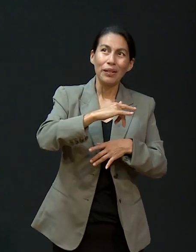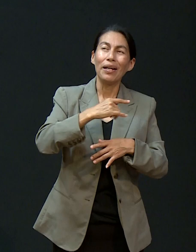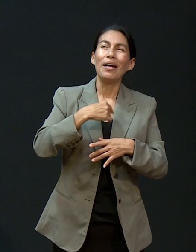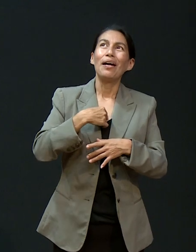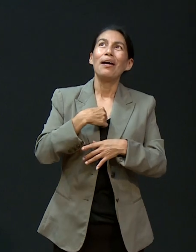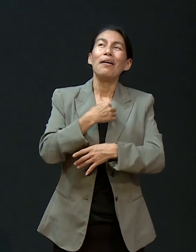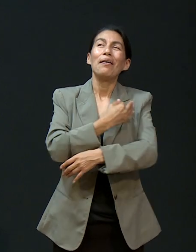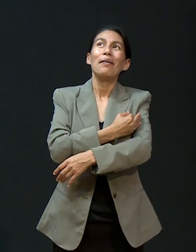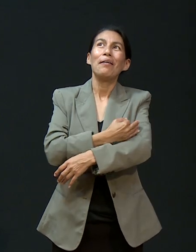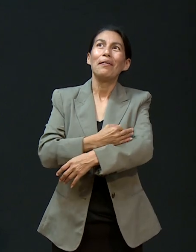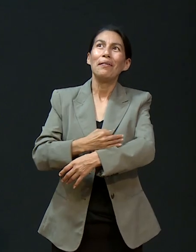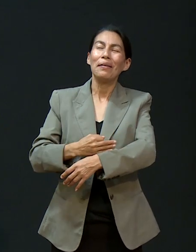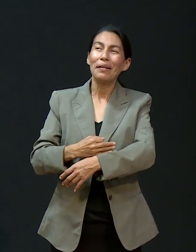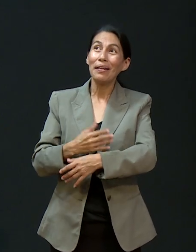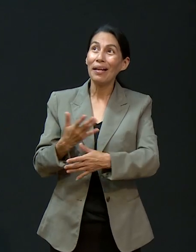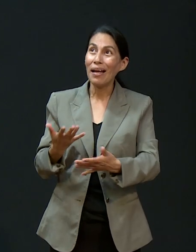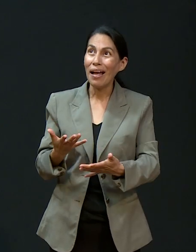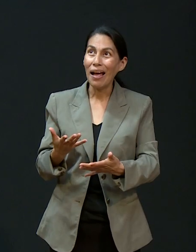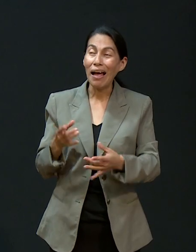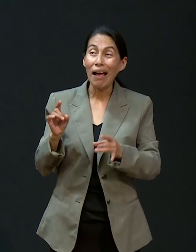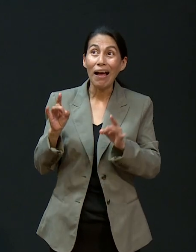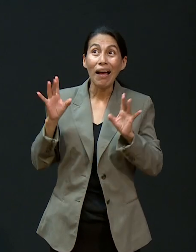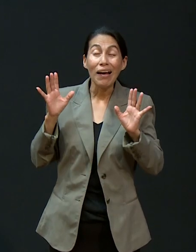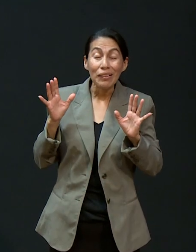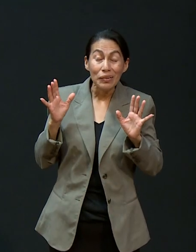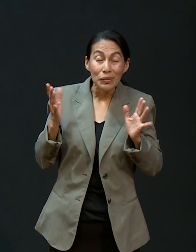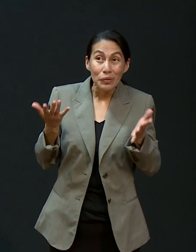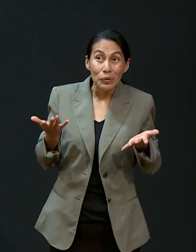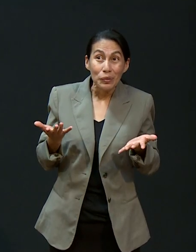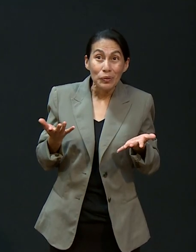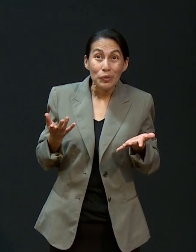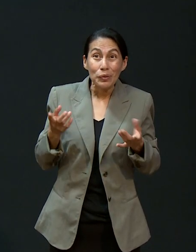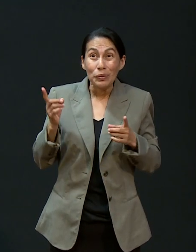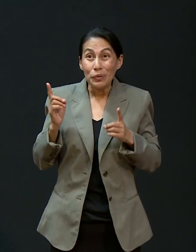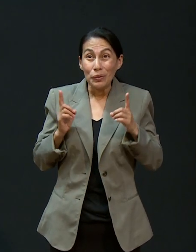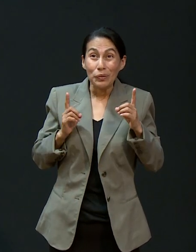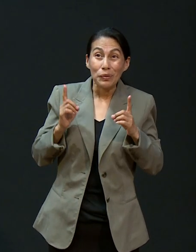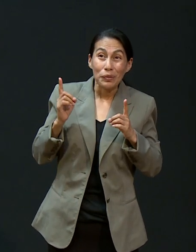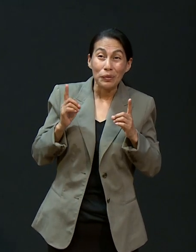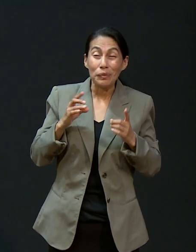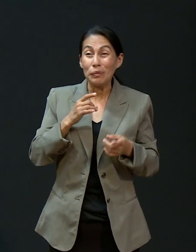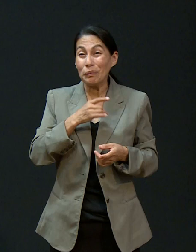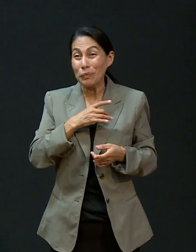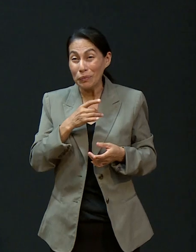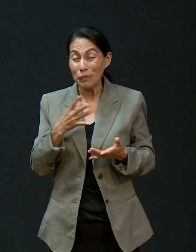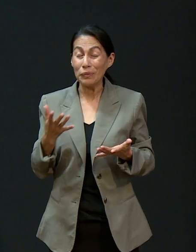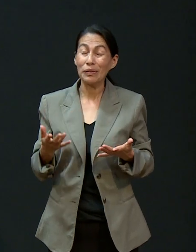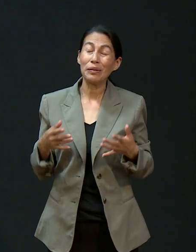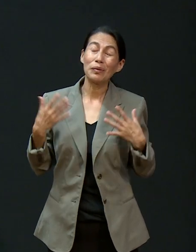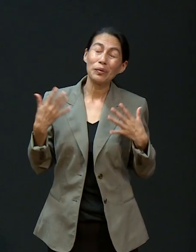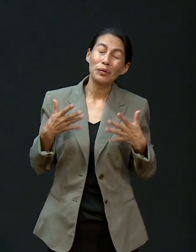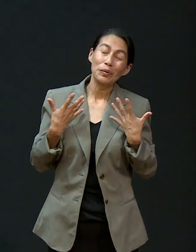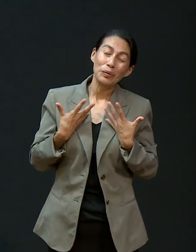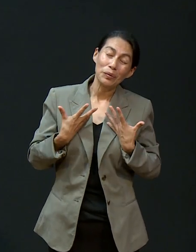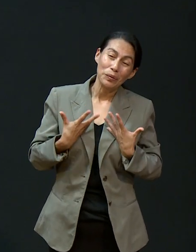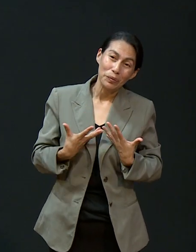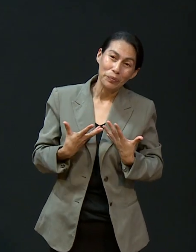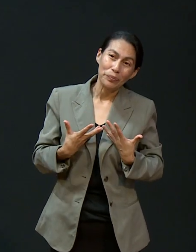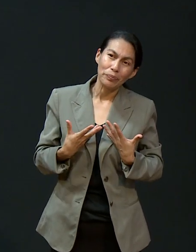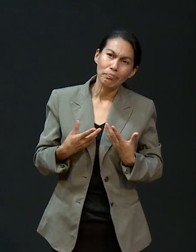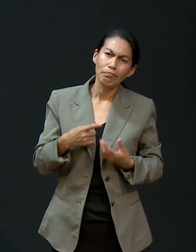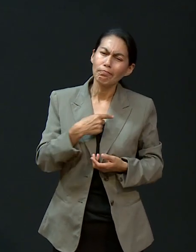estoy con mi familia! ¿Qué va a pasar? Entonces, de nuevo tuve un poco de miedo.